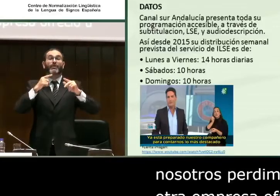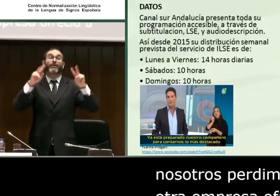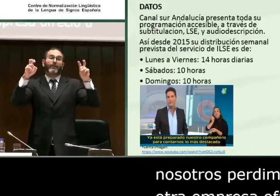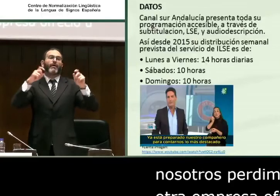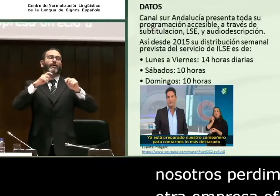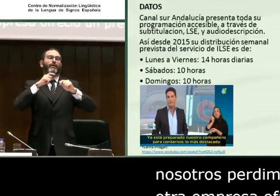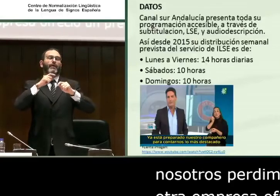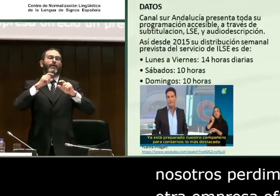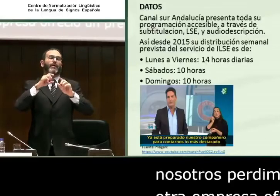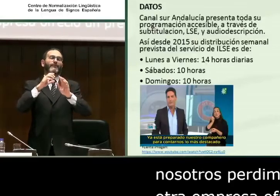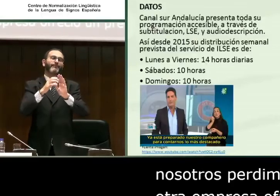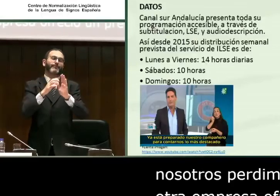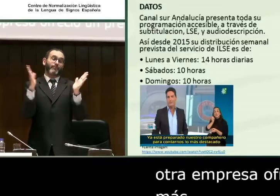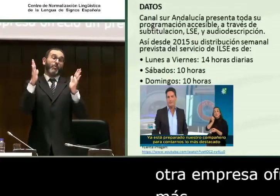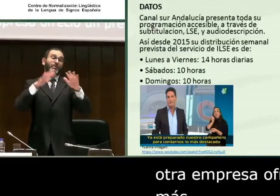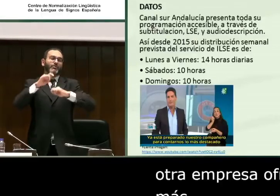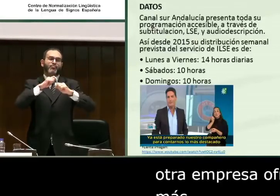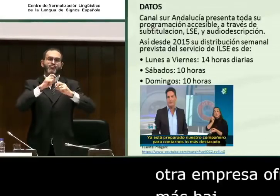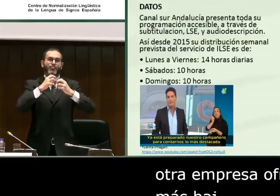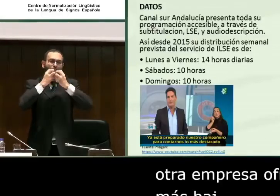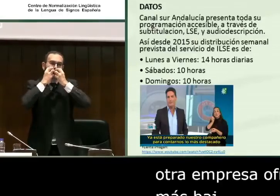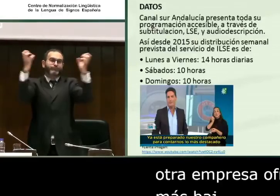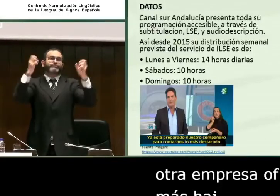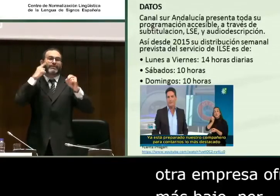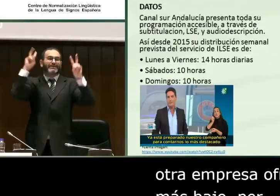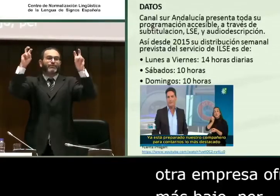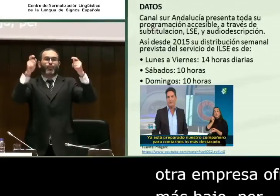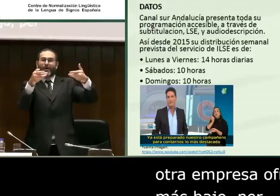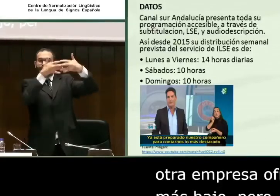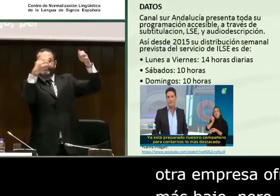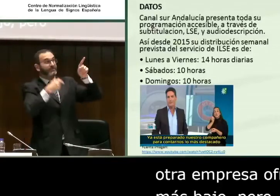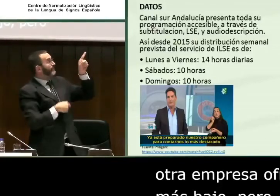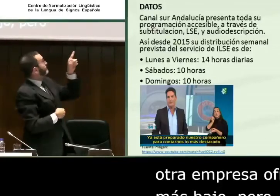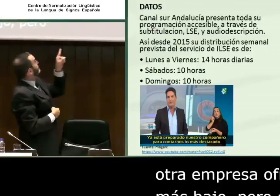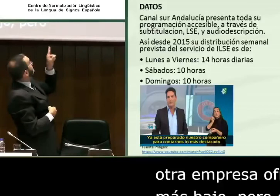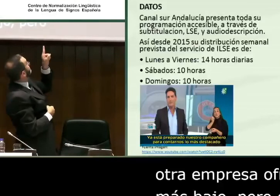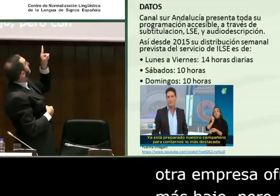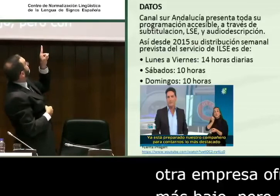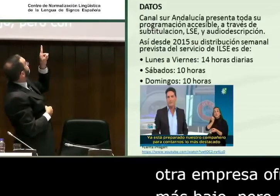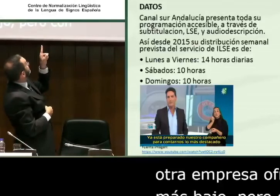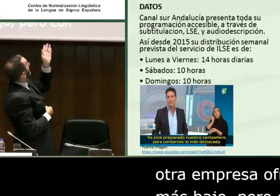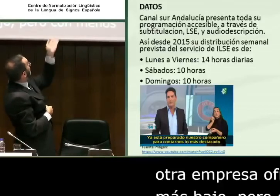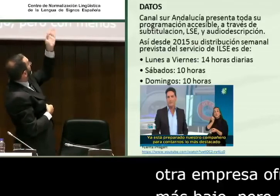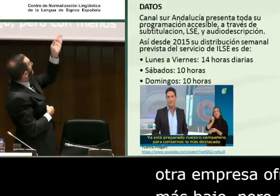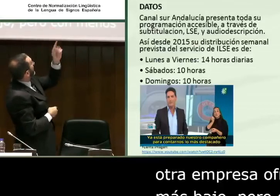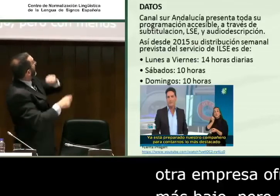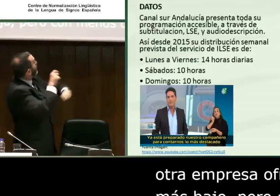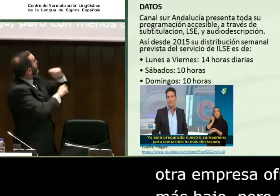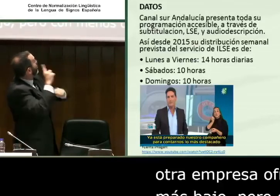canal accesible. No se puede permitir esto porque no tenían la experiencia suficiente. El movimiento asociativo pusimos el grito en el